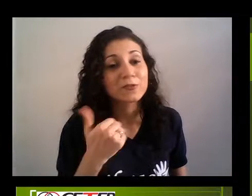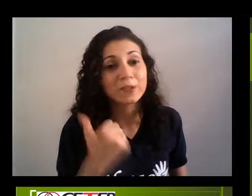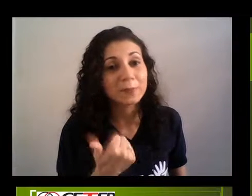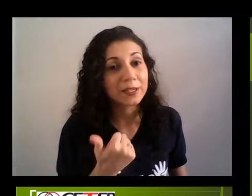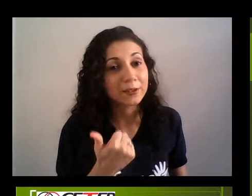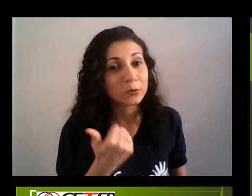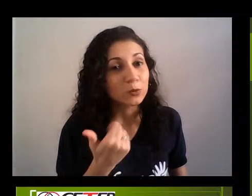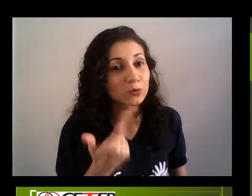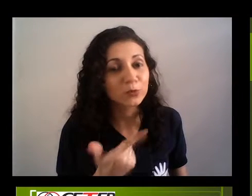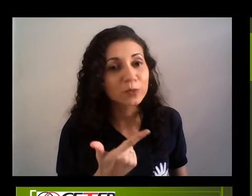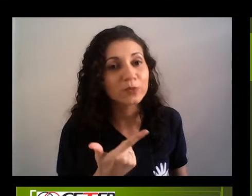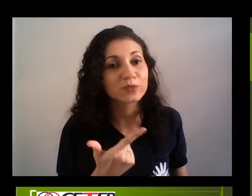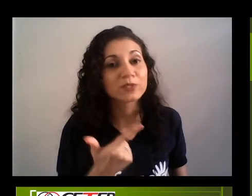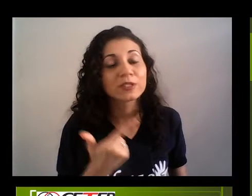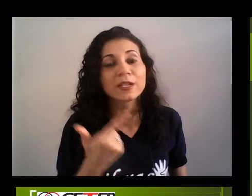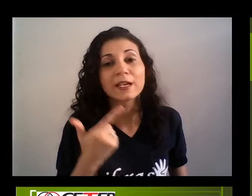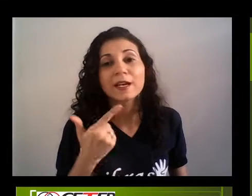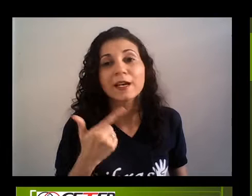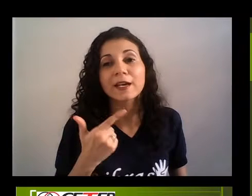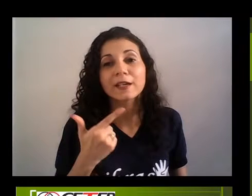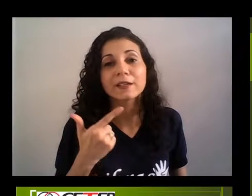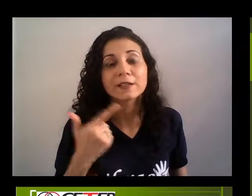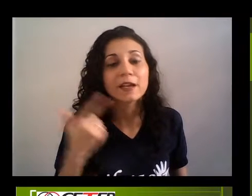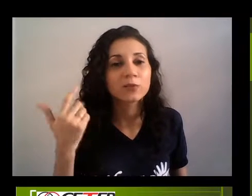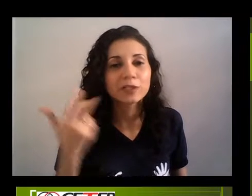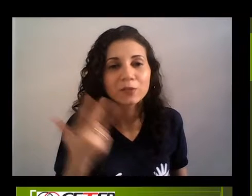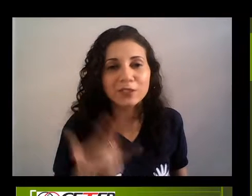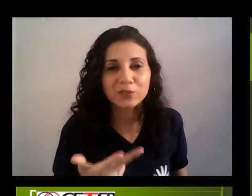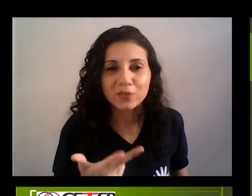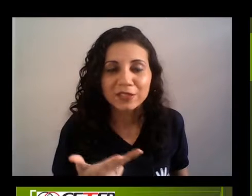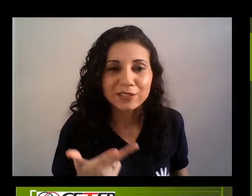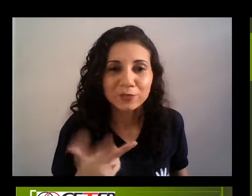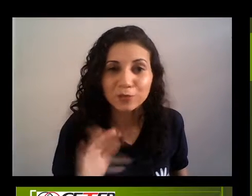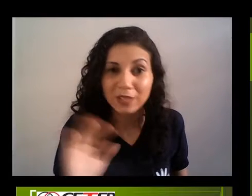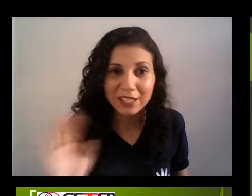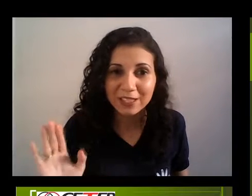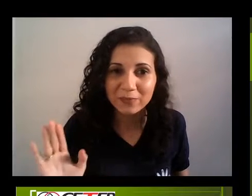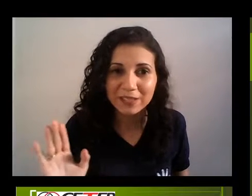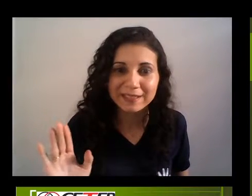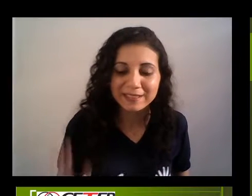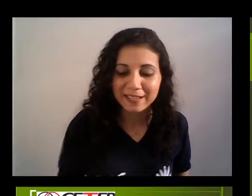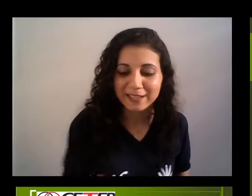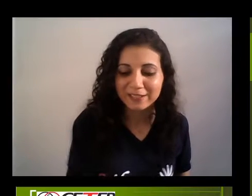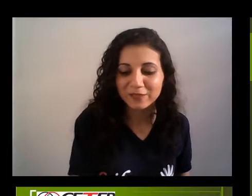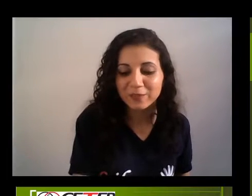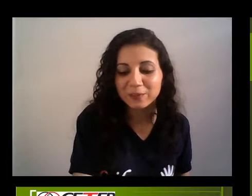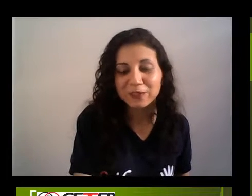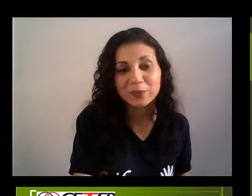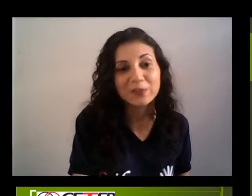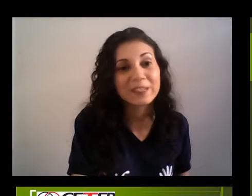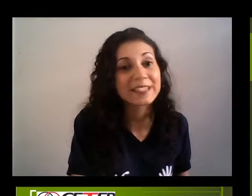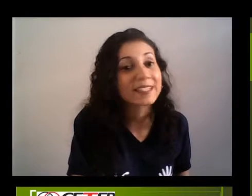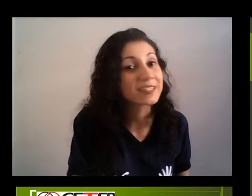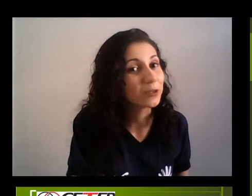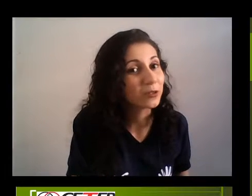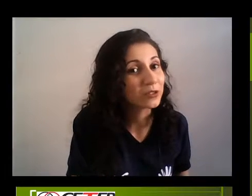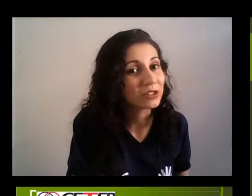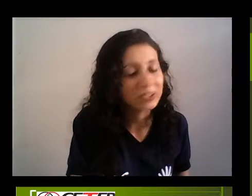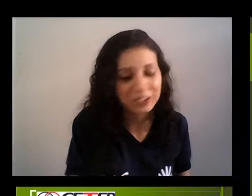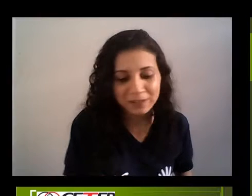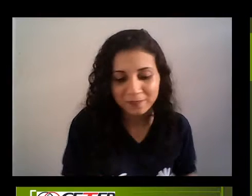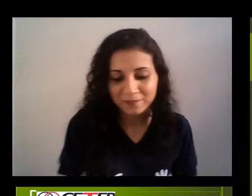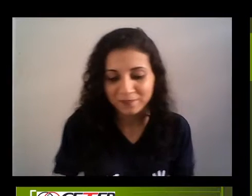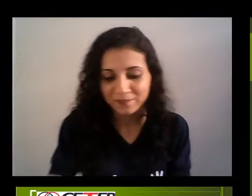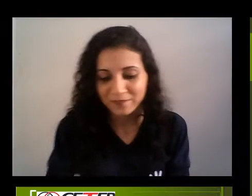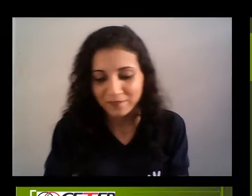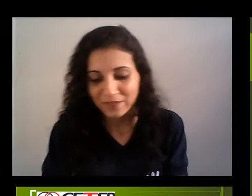o alfabeto, os números, algumas saudações, tudo em Libras, certo? Vamos descobrir o que é